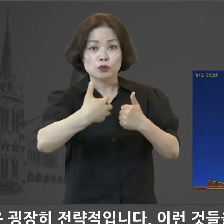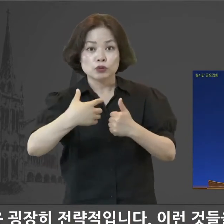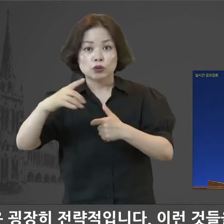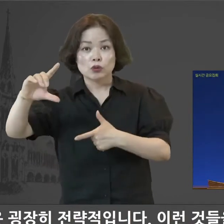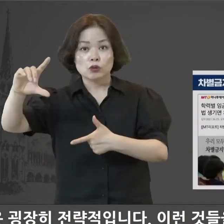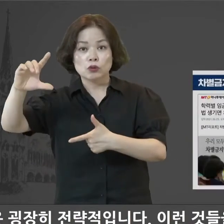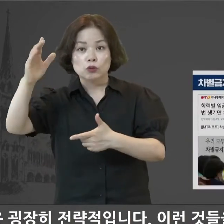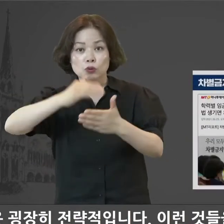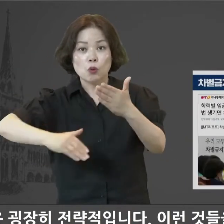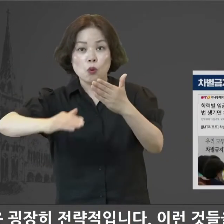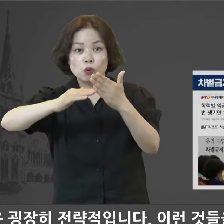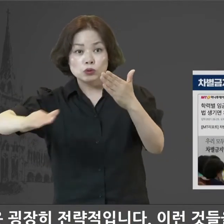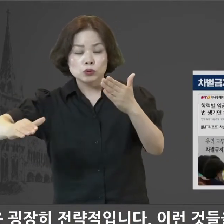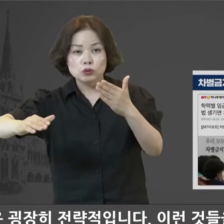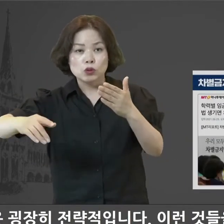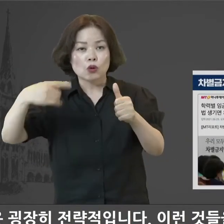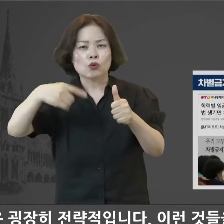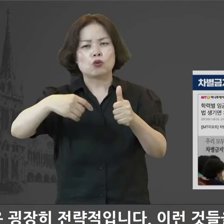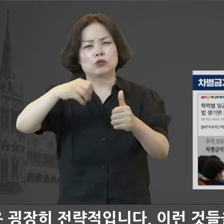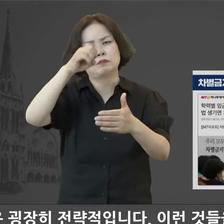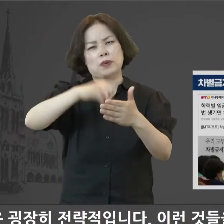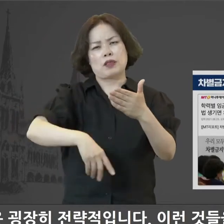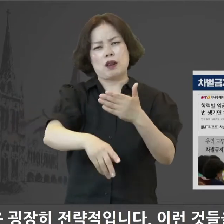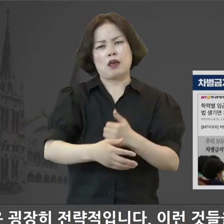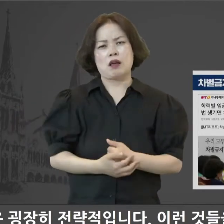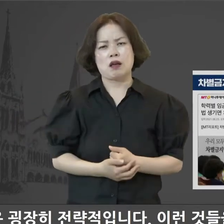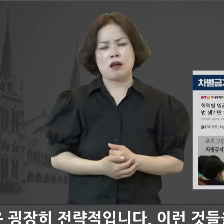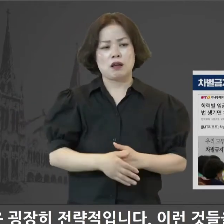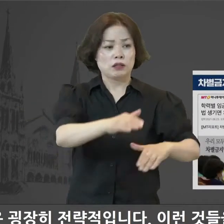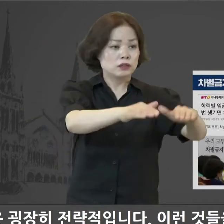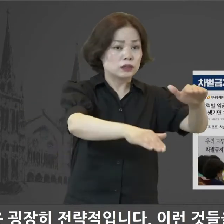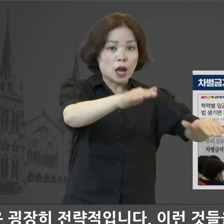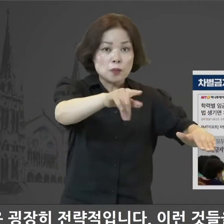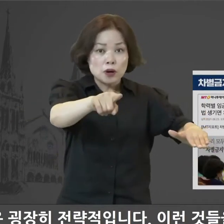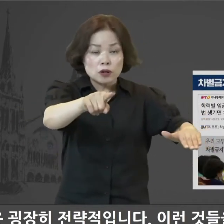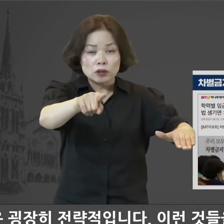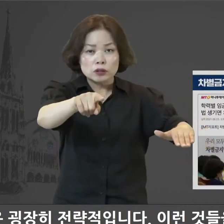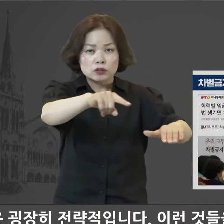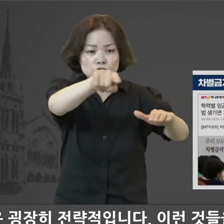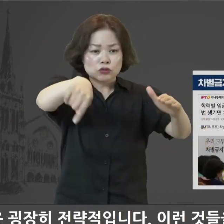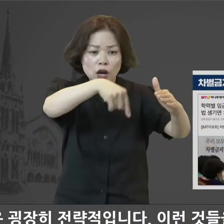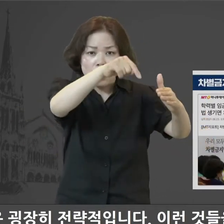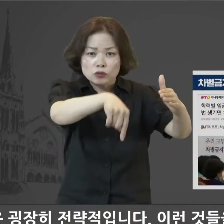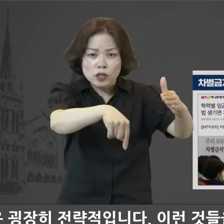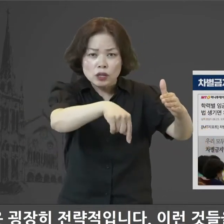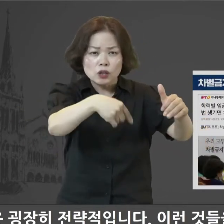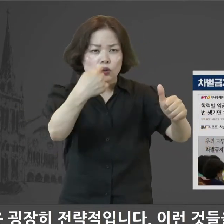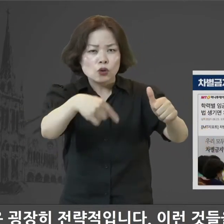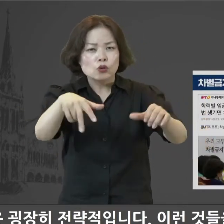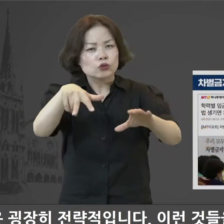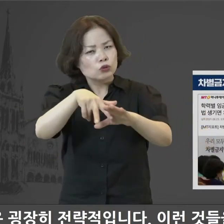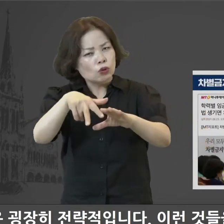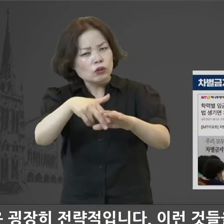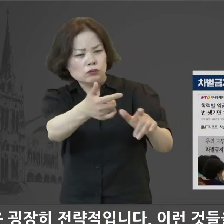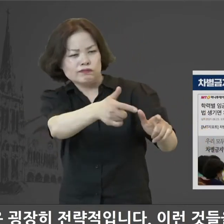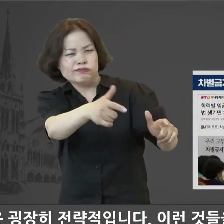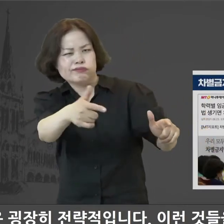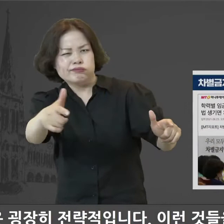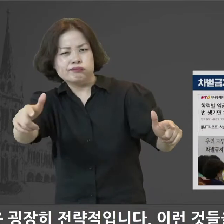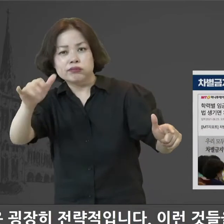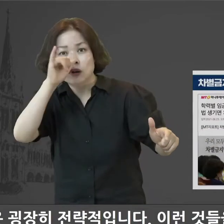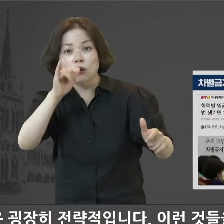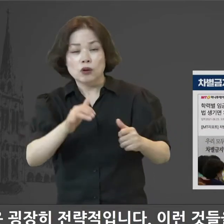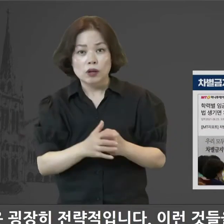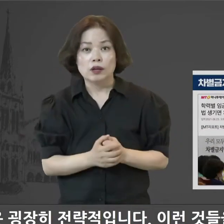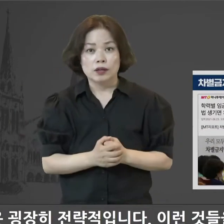공식적으로 교육은 빼달라. 저 법안에서 차별 사유 중에 교육, 종교 여러 개 있잖아요.